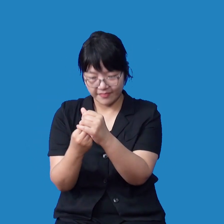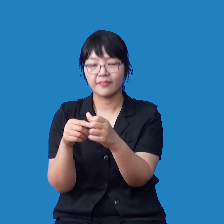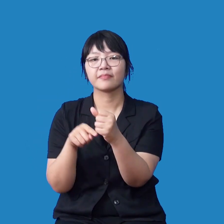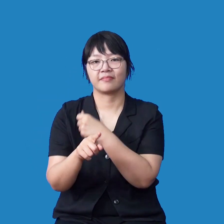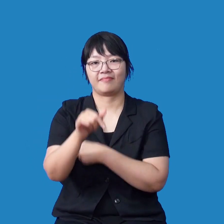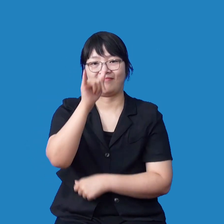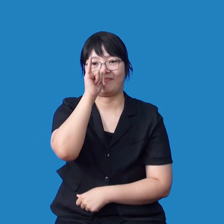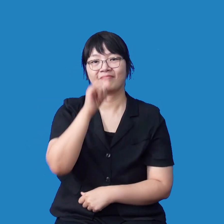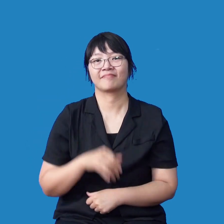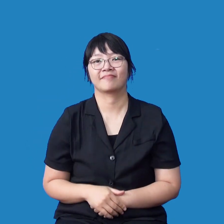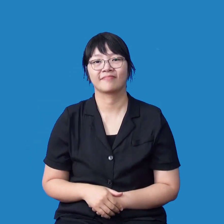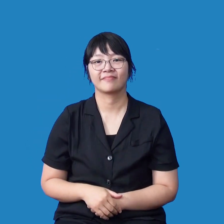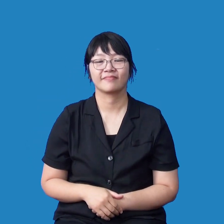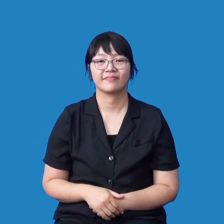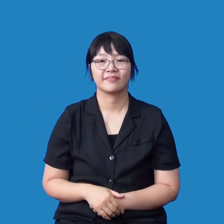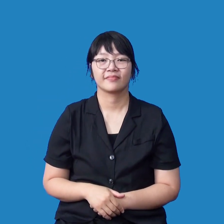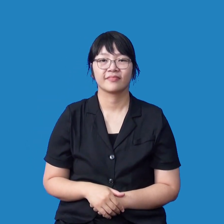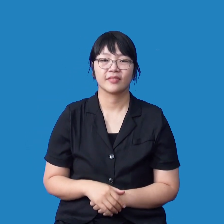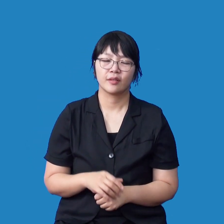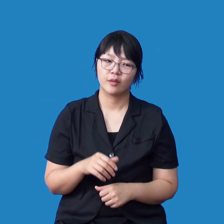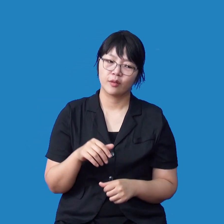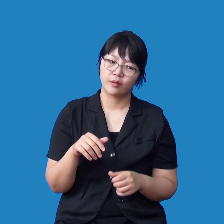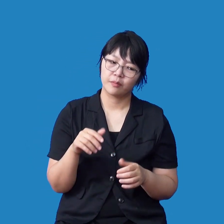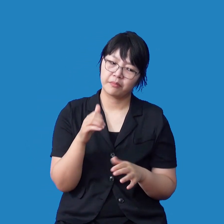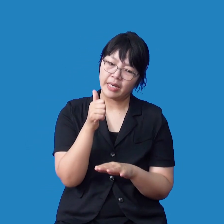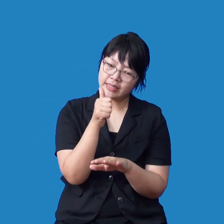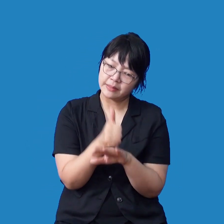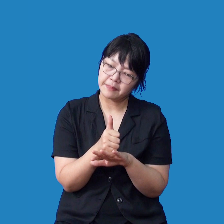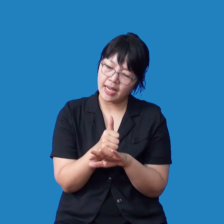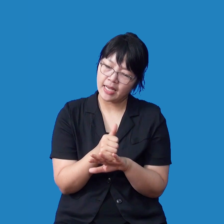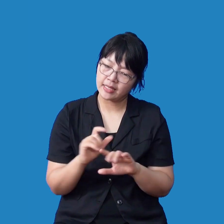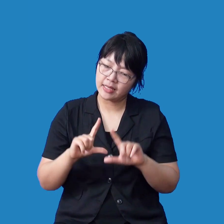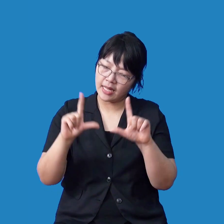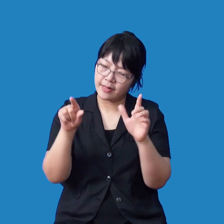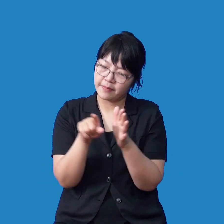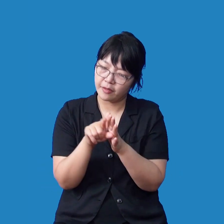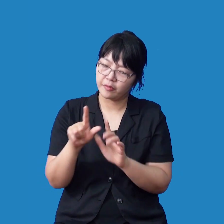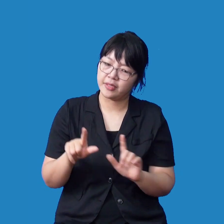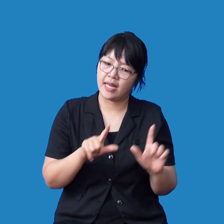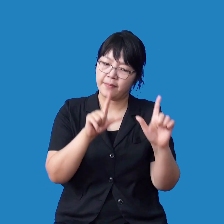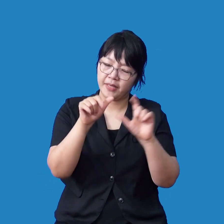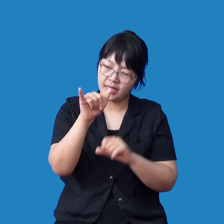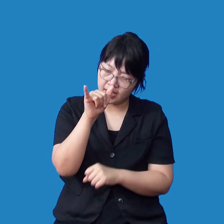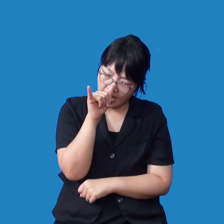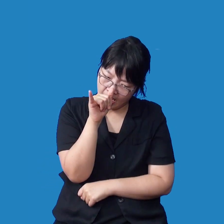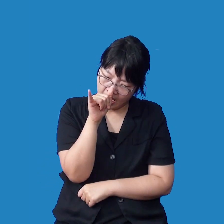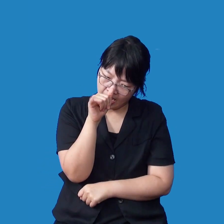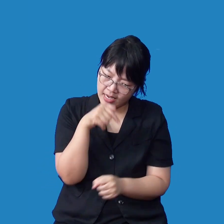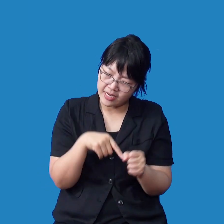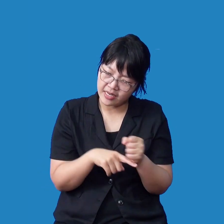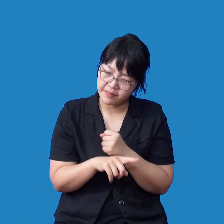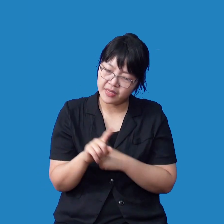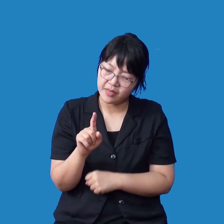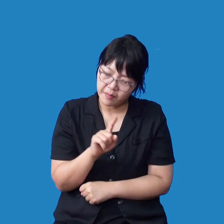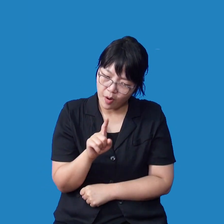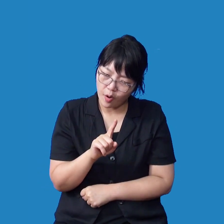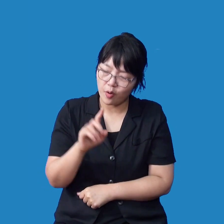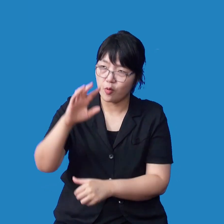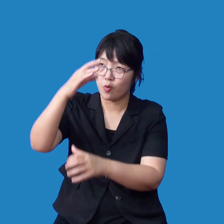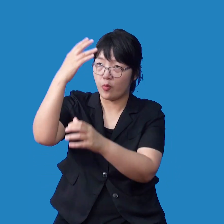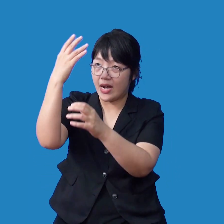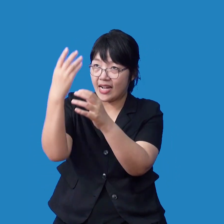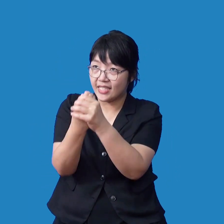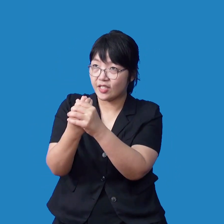그러니까 종말론적으로 산다는 것은 그 완성의 순간, 혹은 이것을 오메가 포인트라고 불러요.